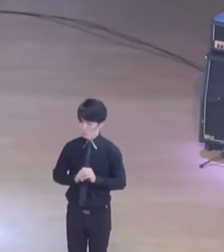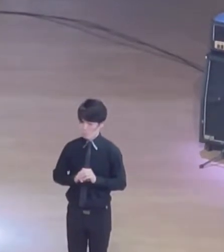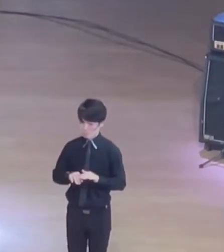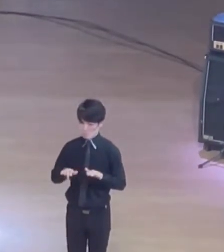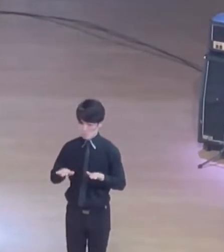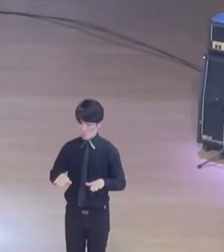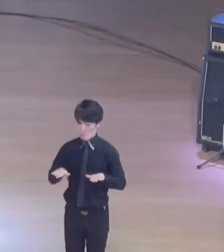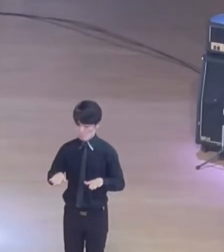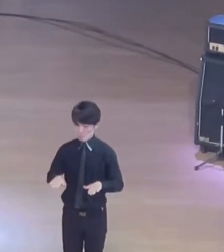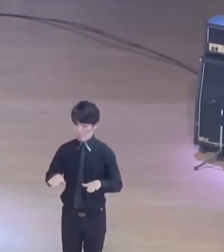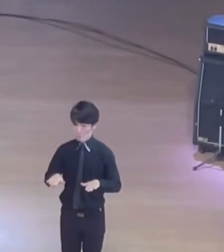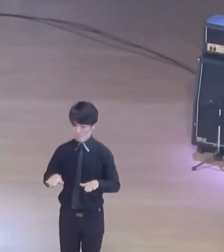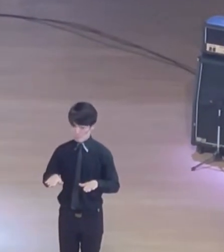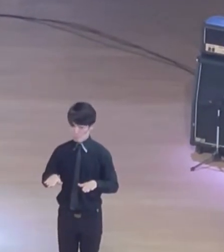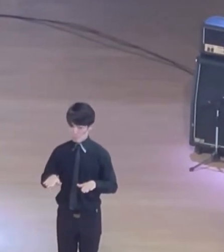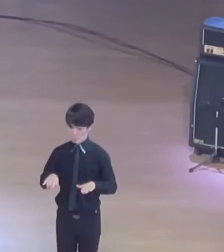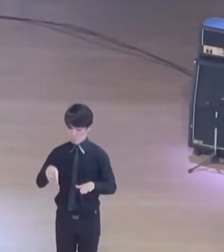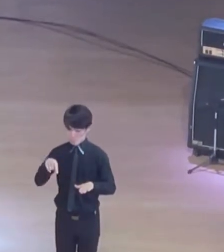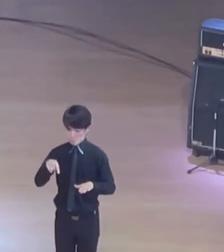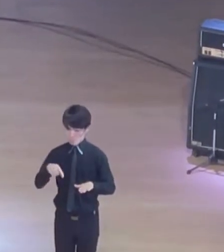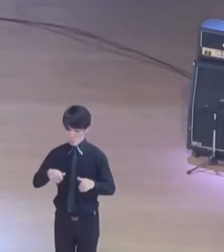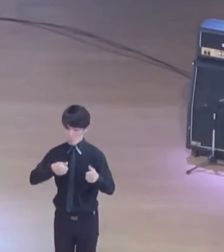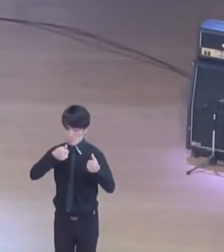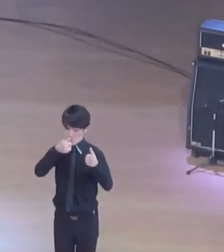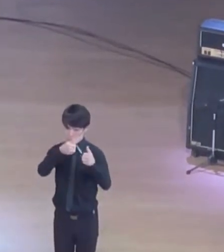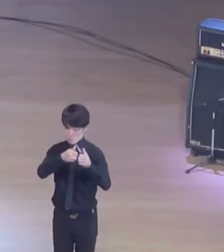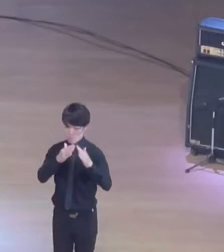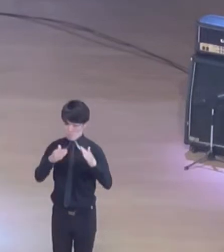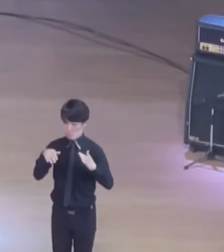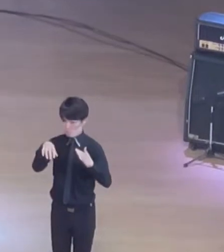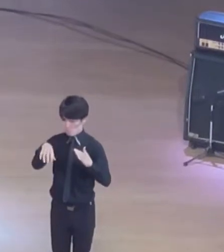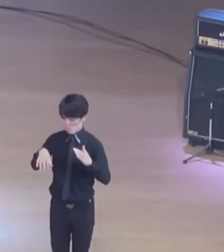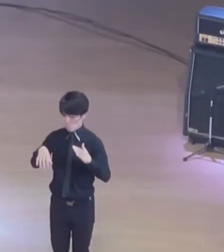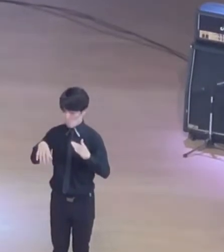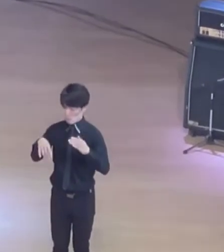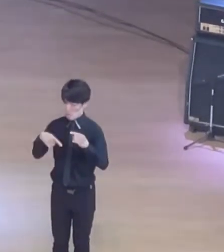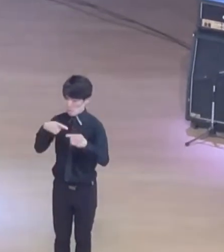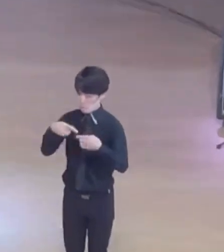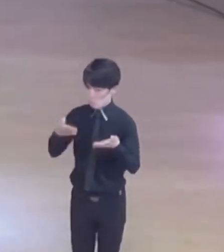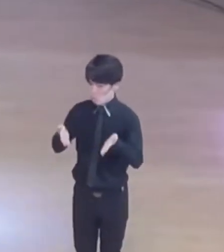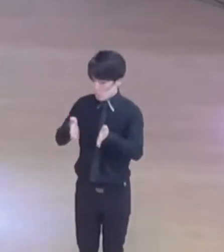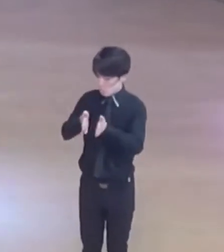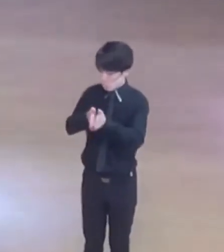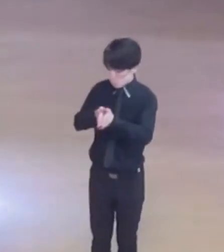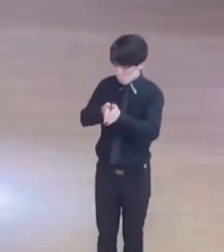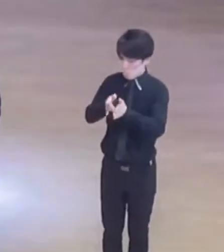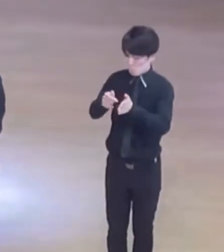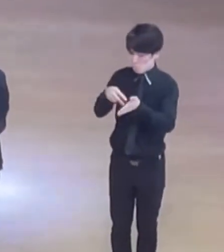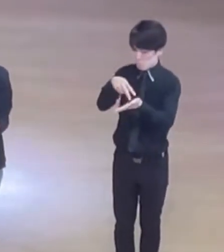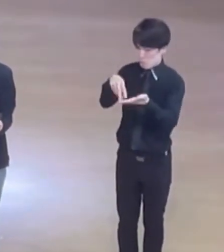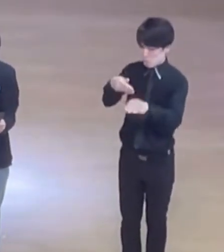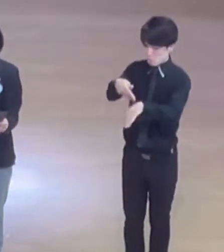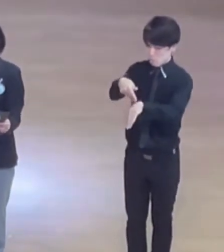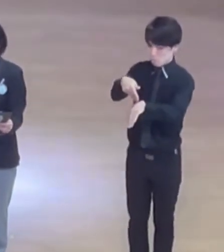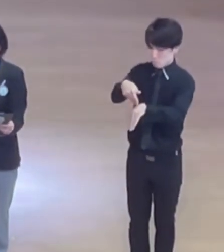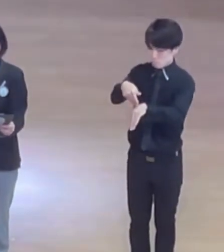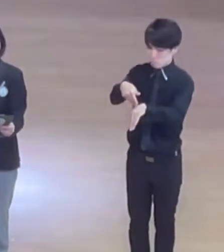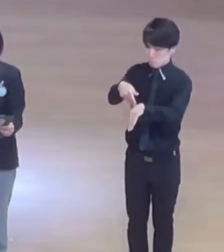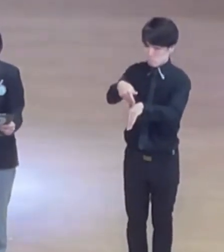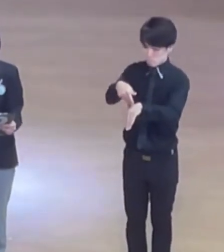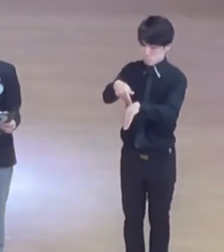本日こちらの挑戦会場で手話融合のダンスレッスン